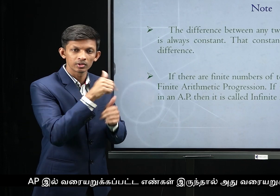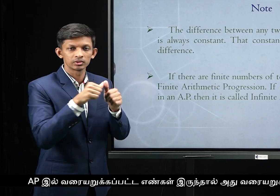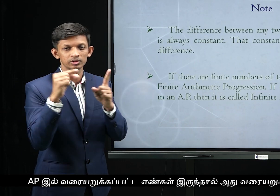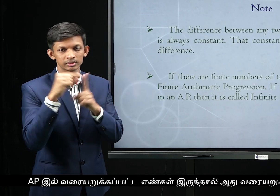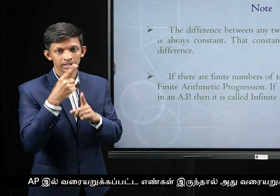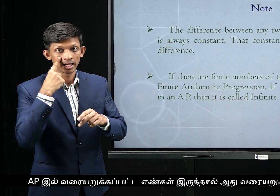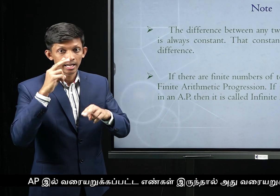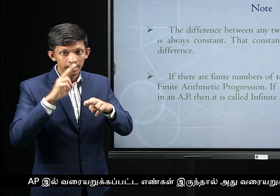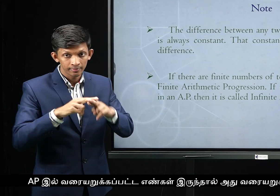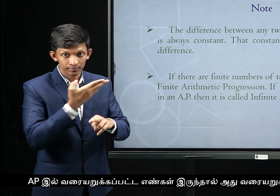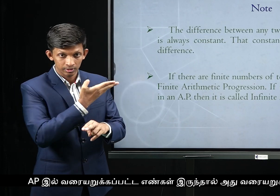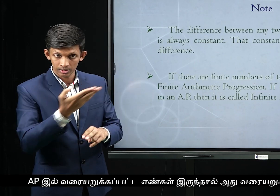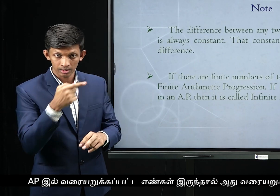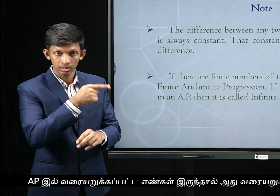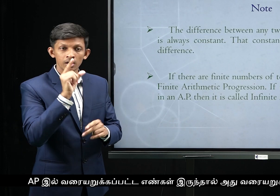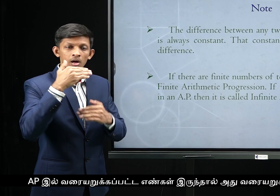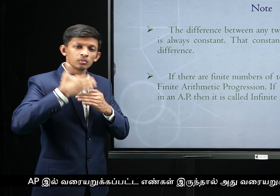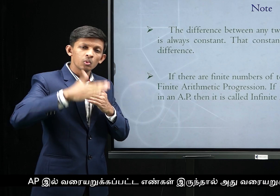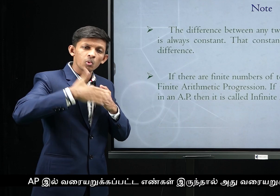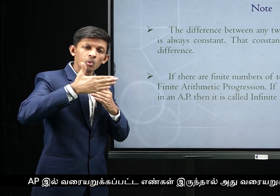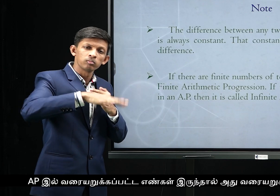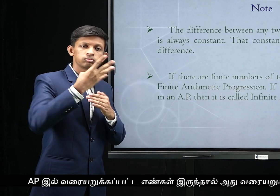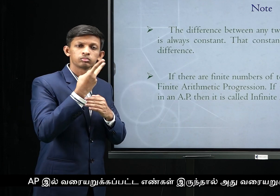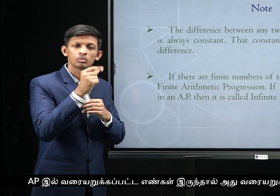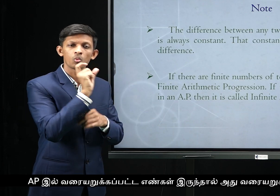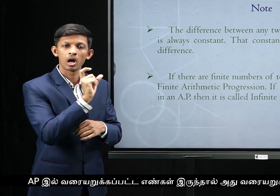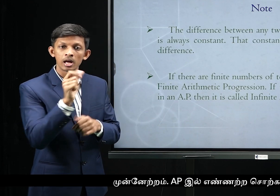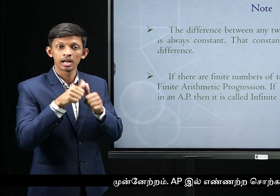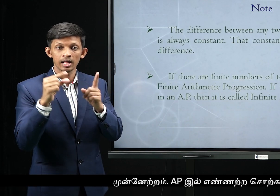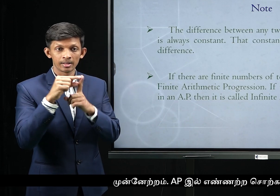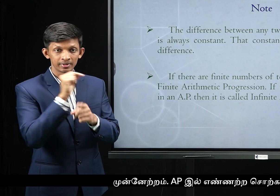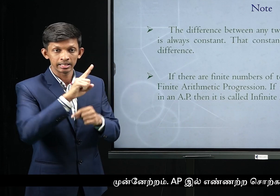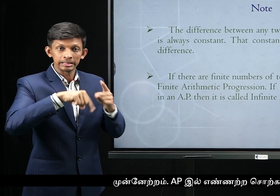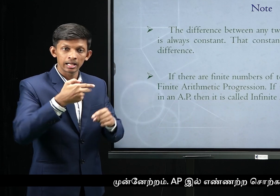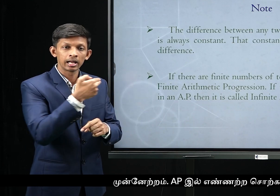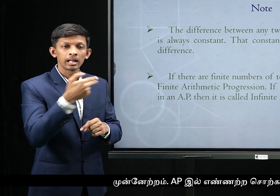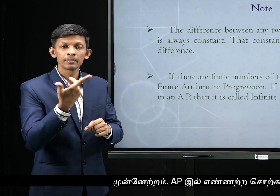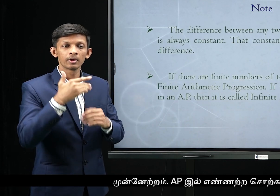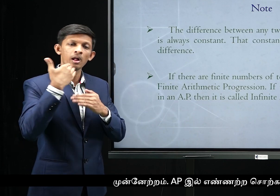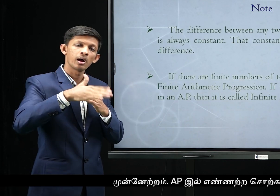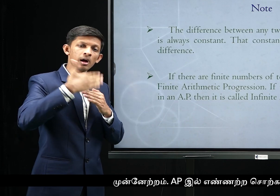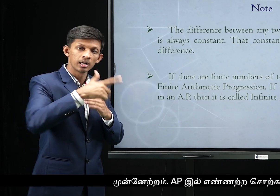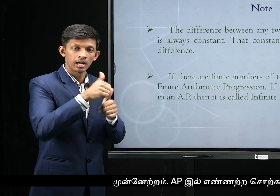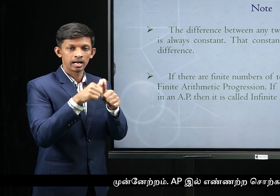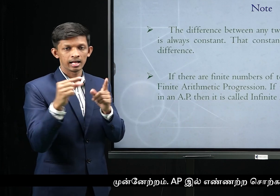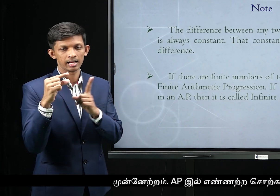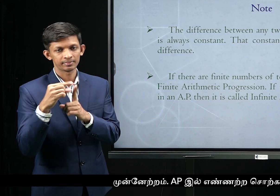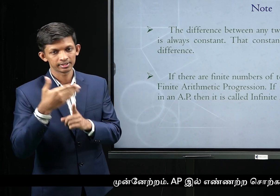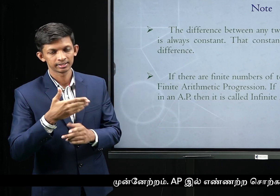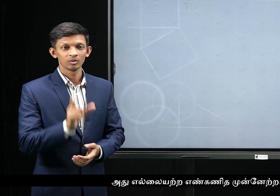எண்கள் இருந்தால் அது வரையறுக்கப்பட்ட எண்கணிதம் எனப்படும். முன்னேற்றம் ஏபியில் எண்ணற்ற சொற்கள் இருந்தால்